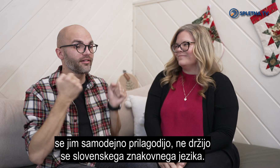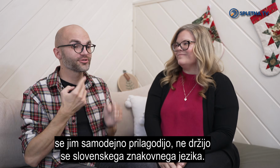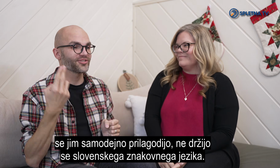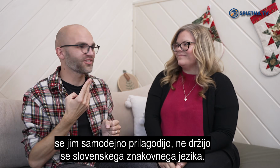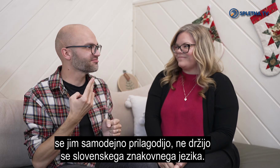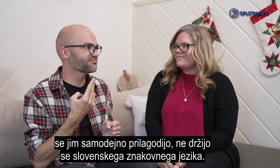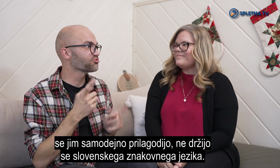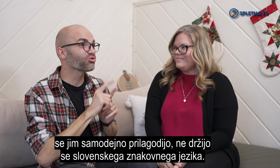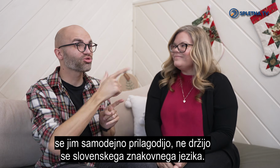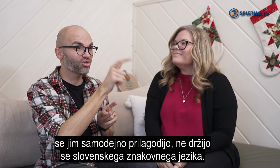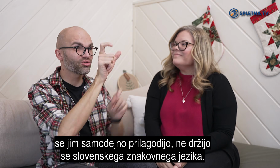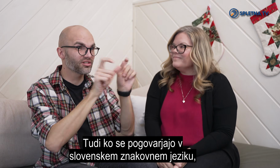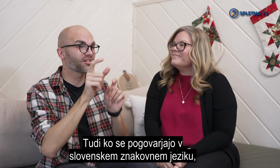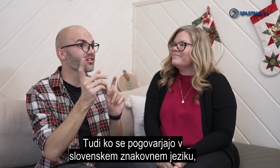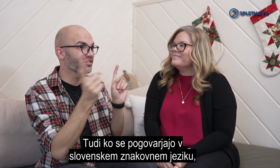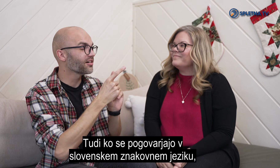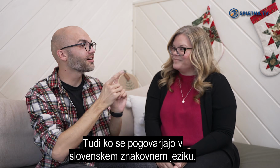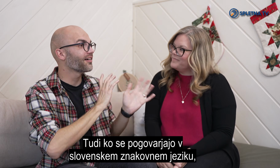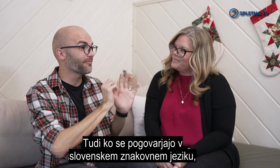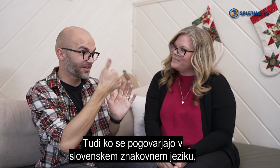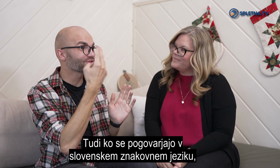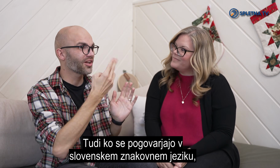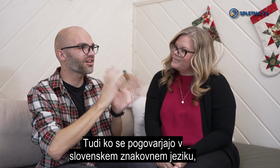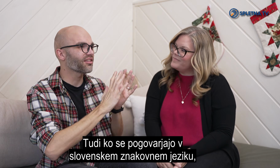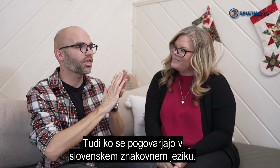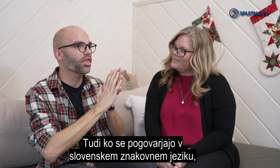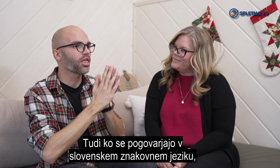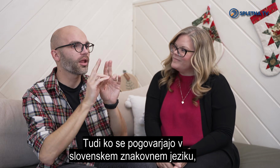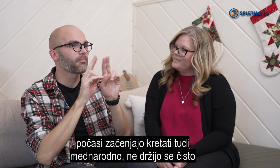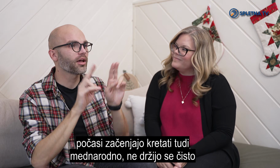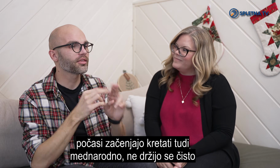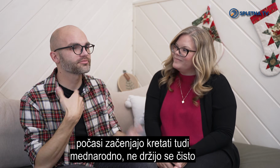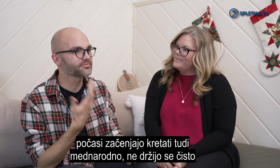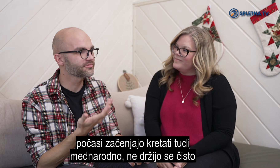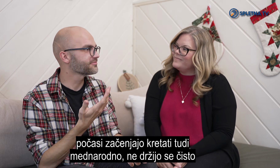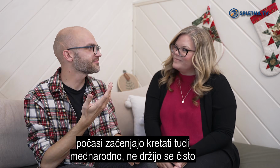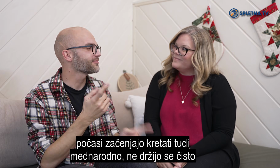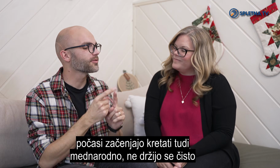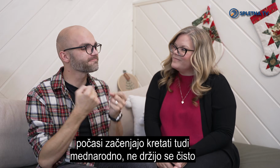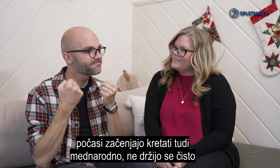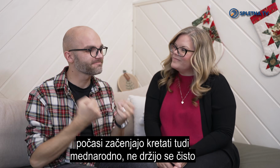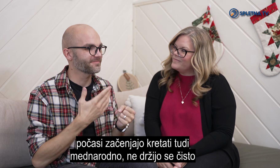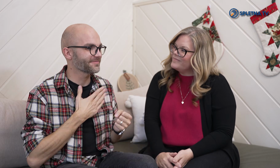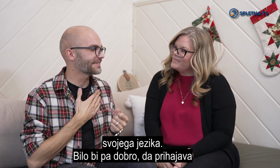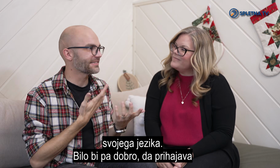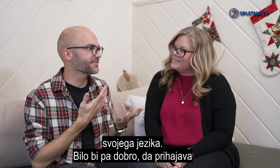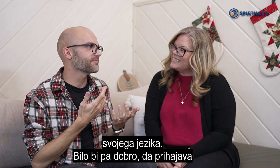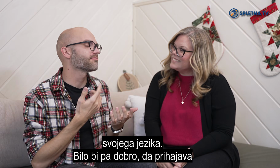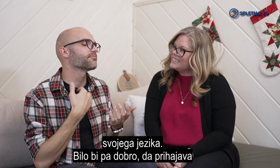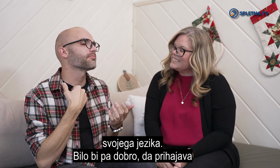slovenskega znakovnega jezika. Tudi ko se pogovarjajo v slovenskem znakovnem jeziku, počasi začenjajo kretati tudi mednarodno.